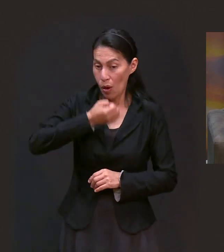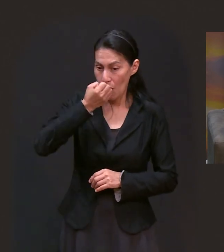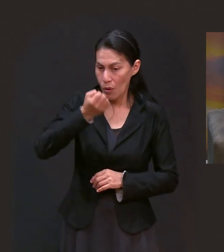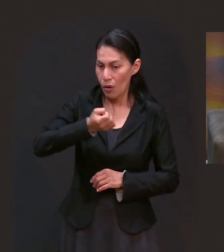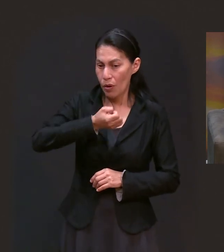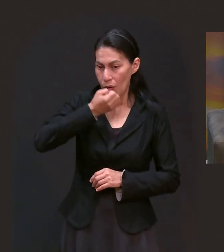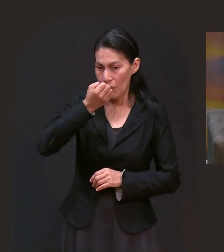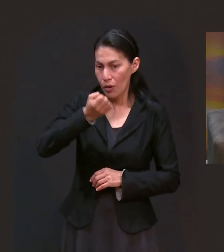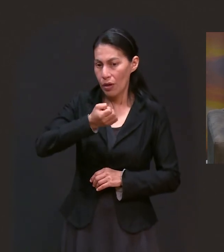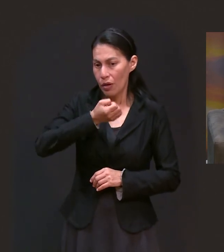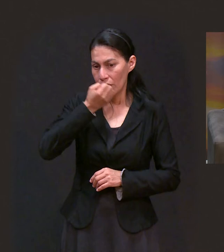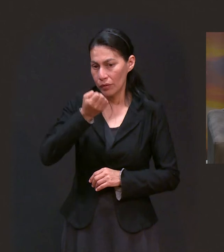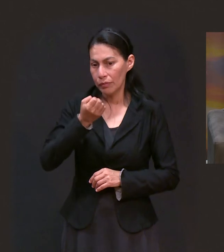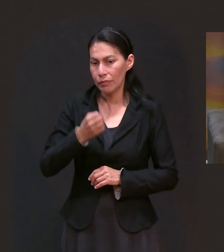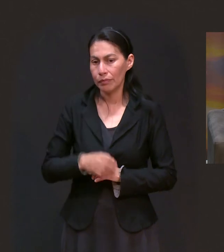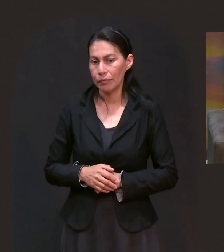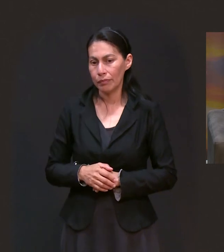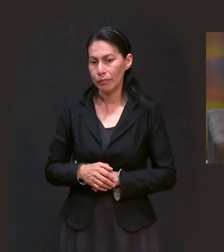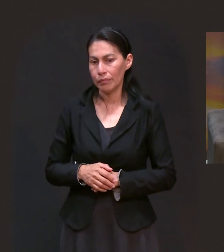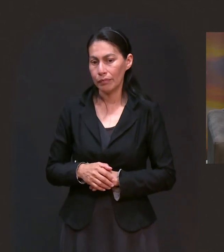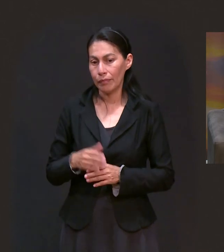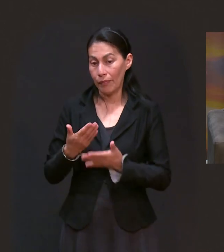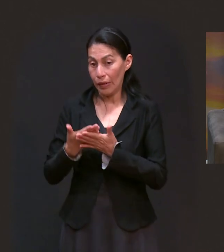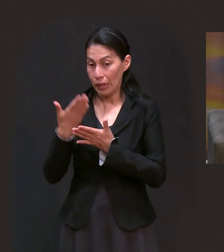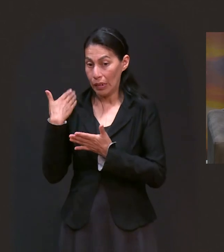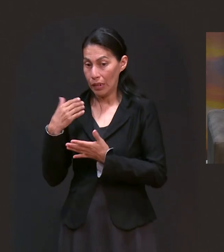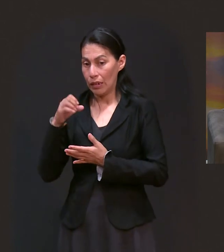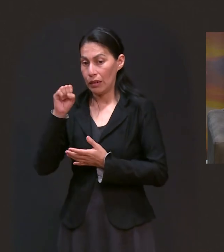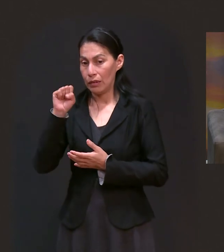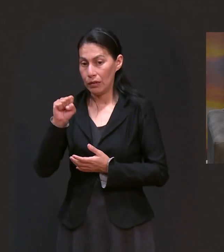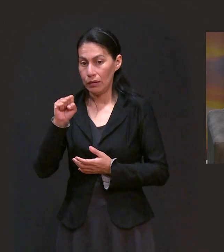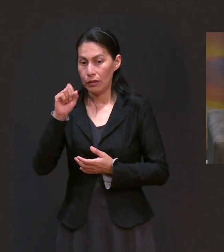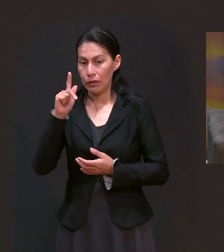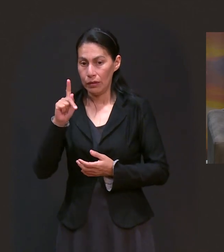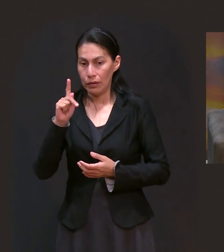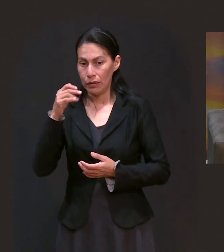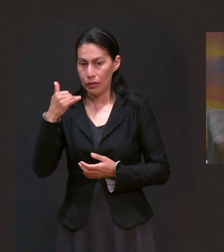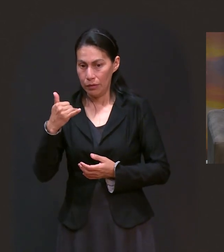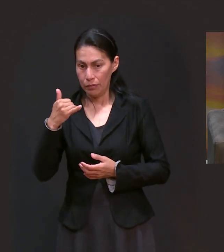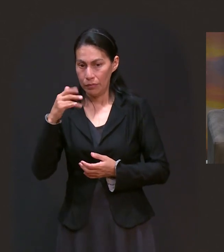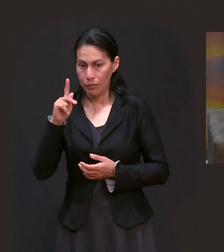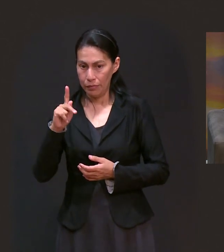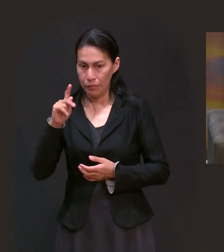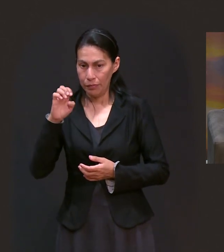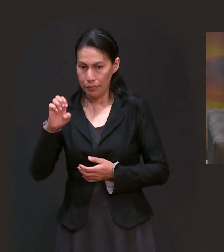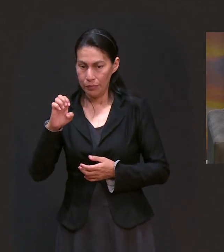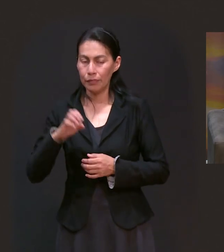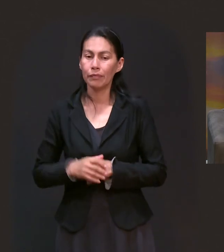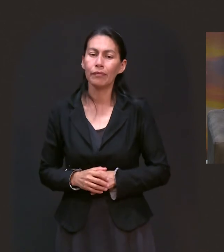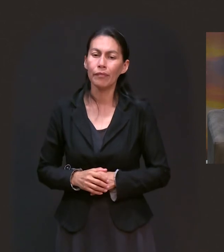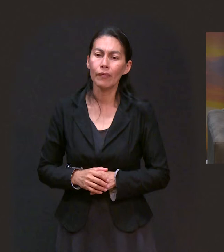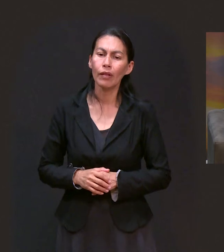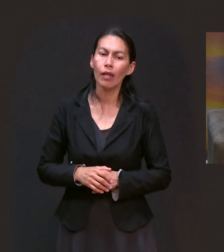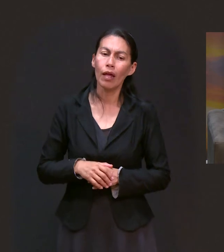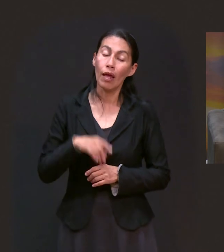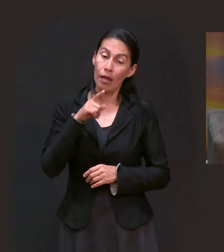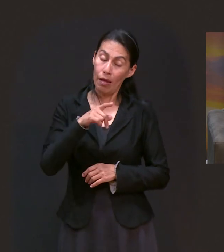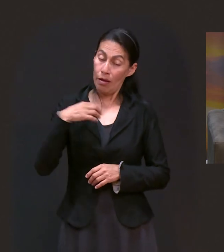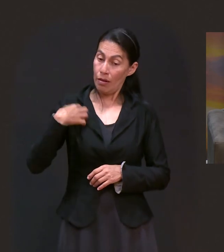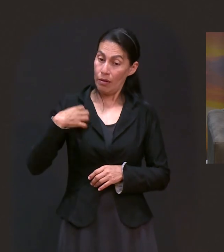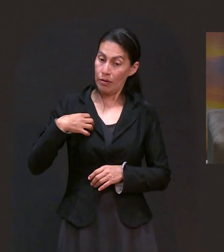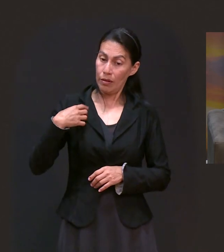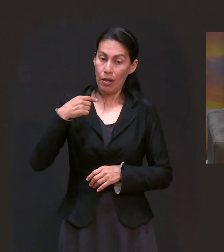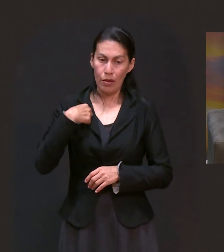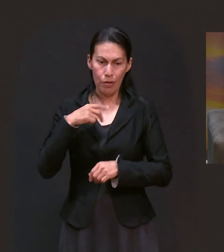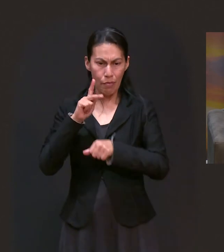mejor y empezamos a orar cuando eso no había más a ver a skype poníamos de acuerdo me horario porque ella estaba en